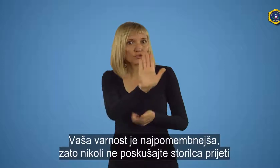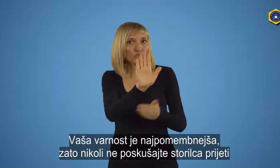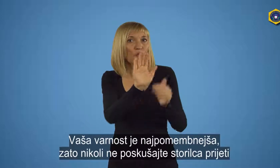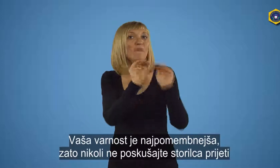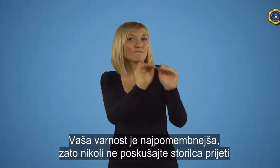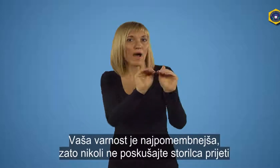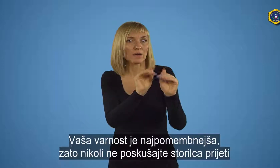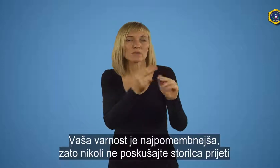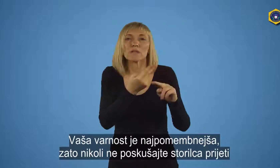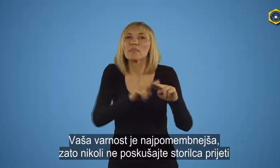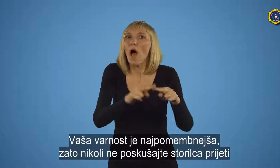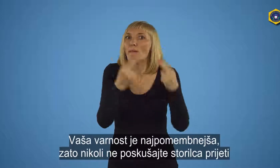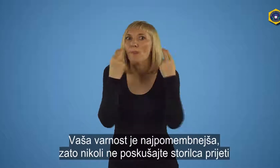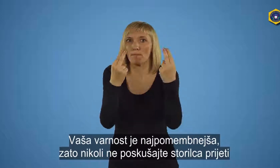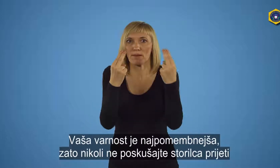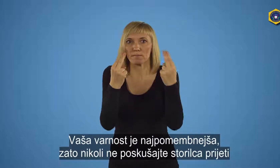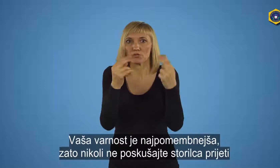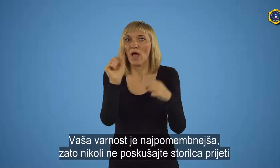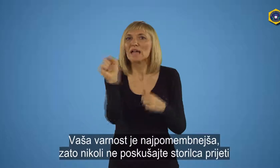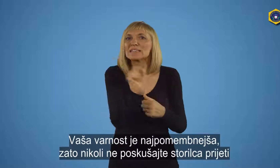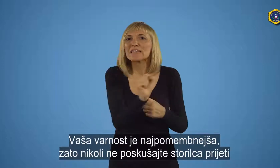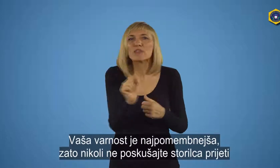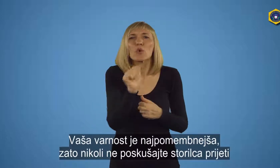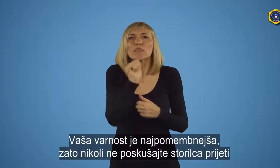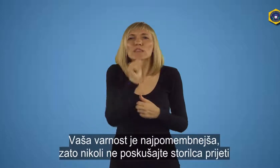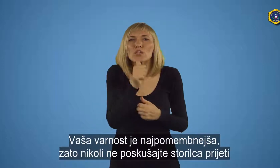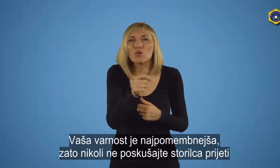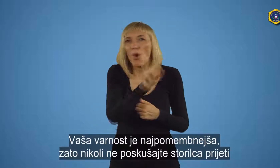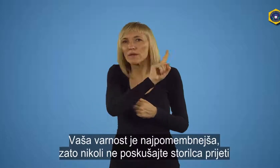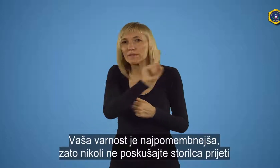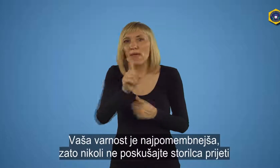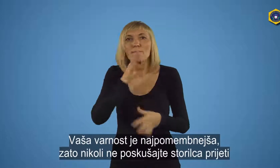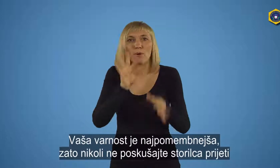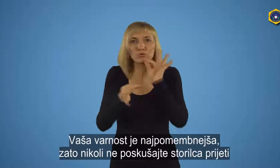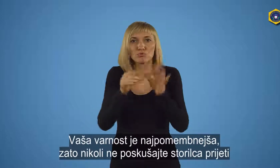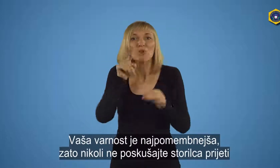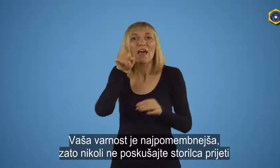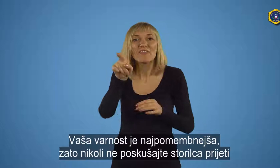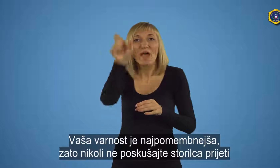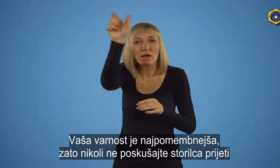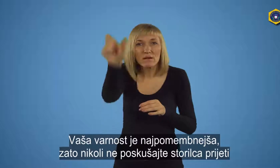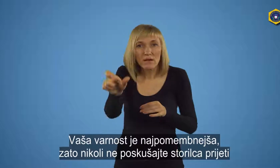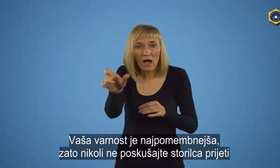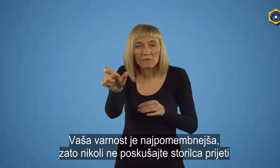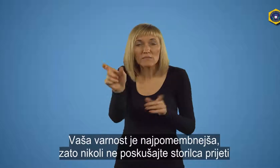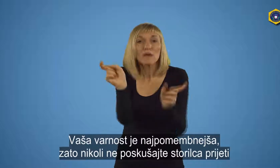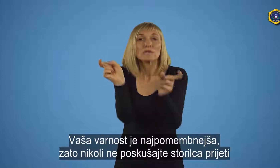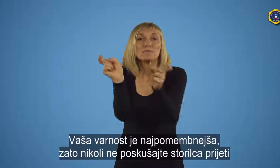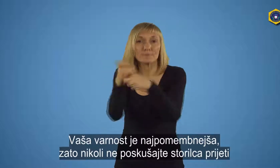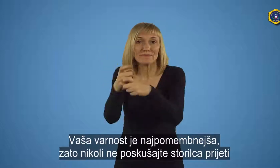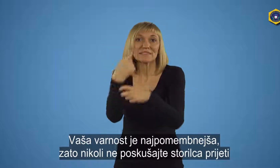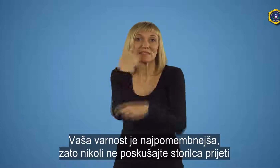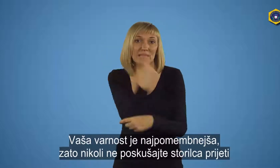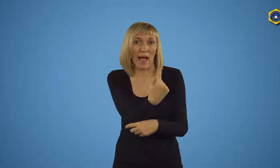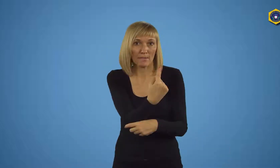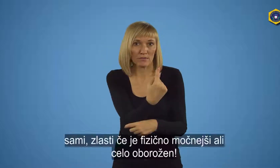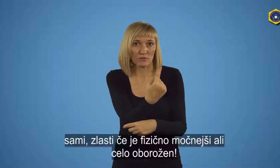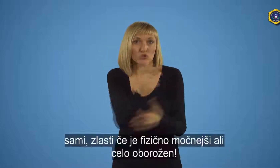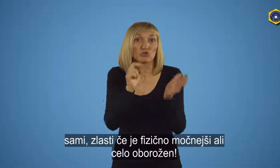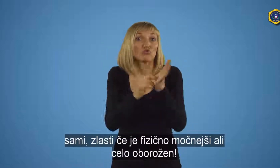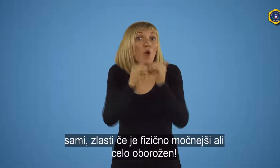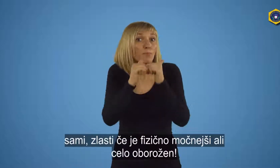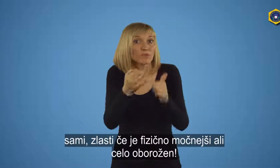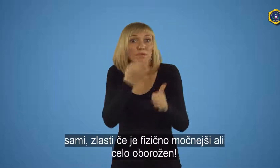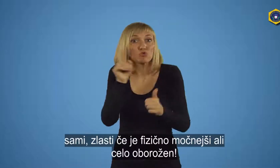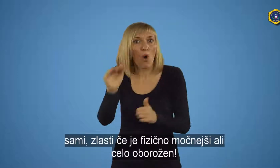Vaša varnost je najpomembnejša, zato nikoli ne poskušajte storilca prijeti sami, zlasti če je fizično